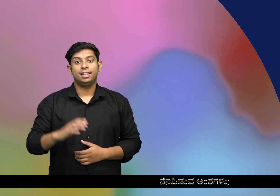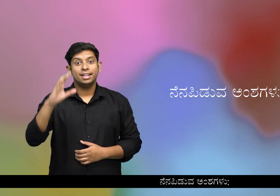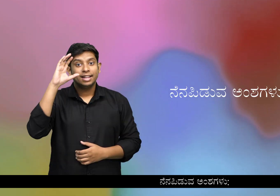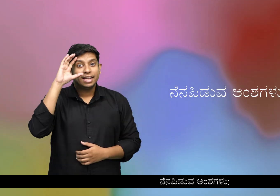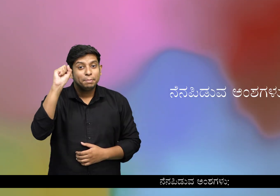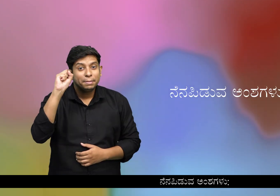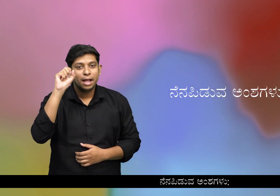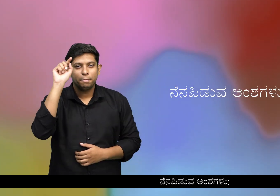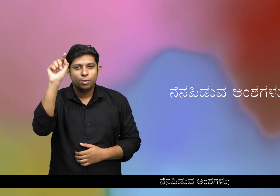ನೆನಪಿಡಿಸುವ ಹಲವು ಅಂಶಗಳು.